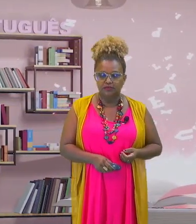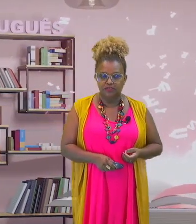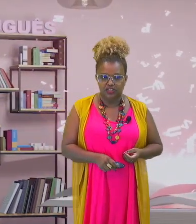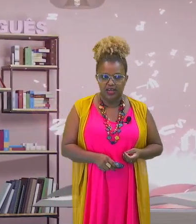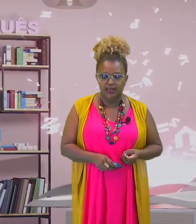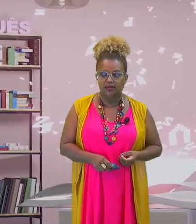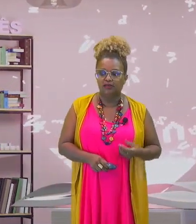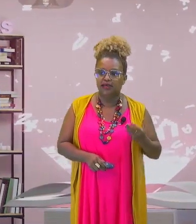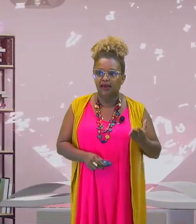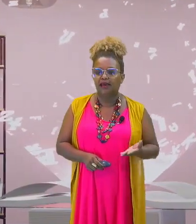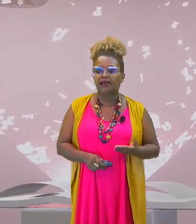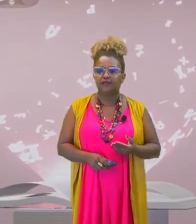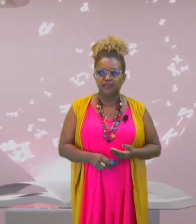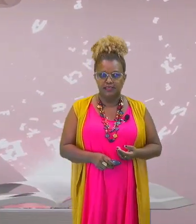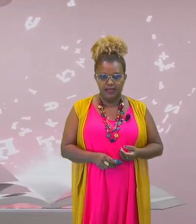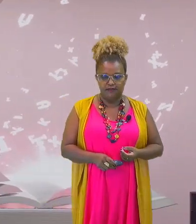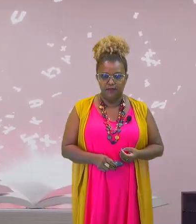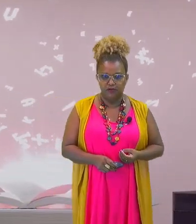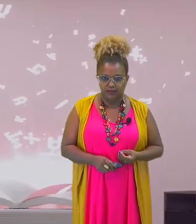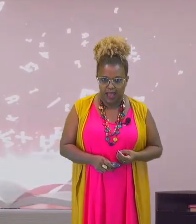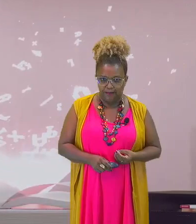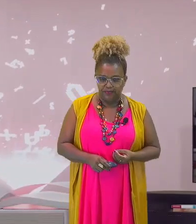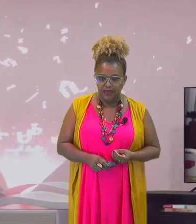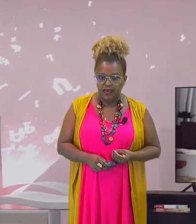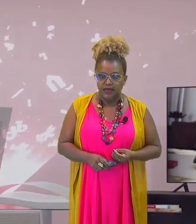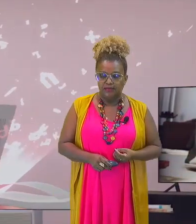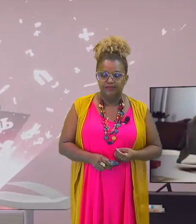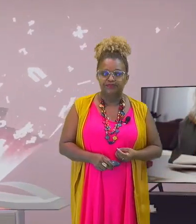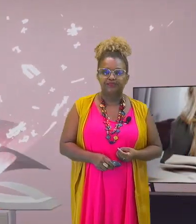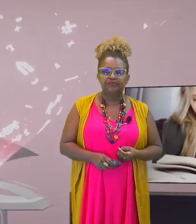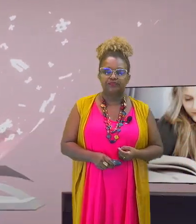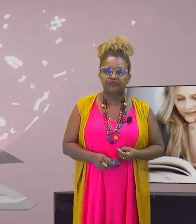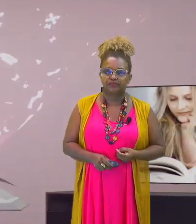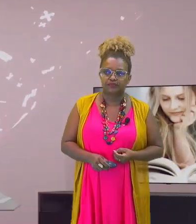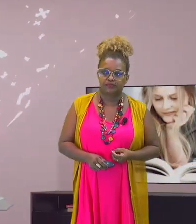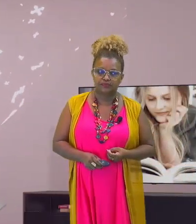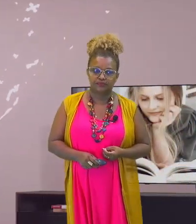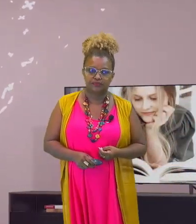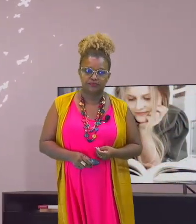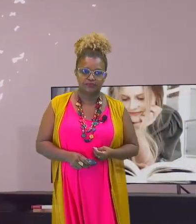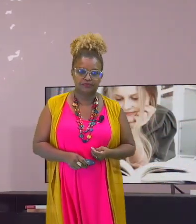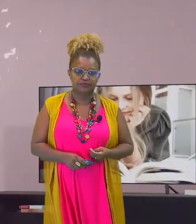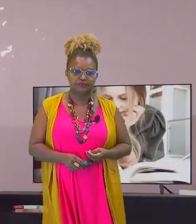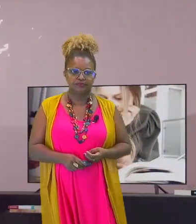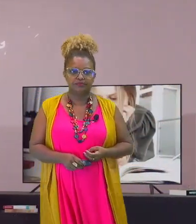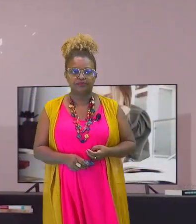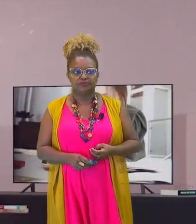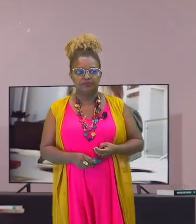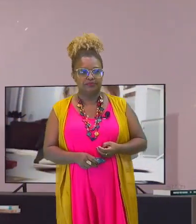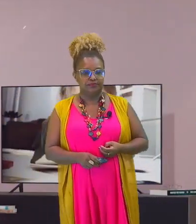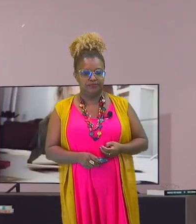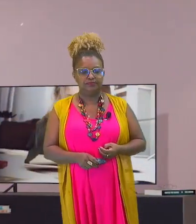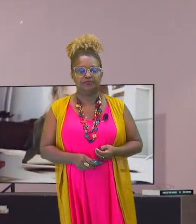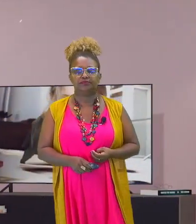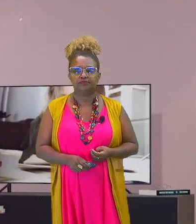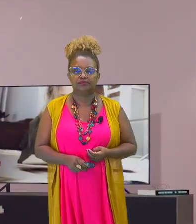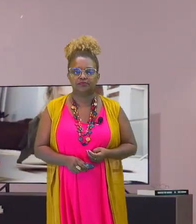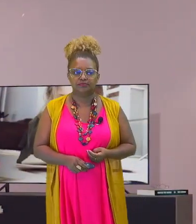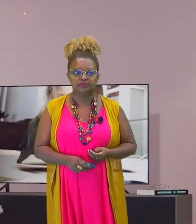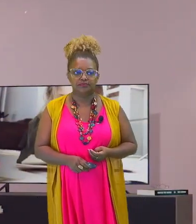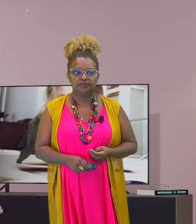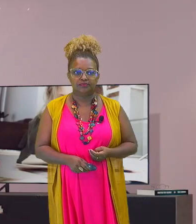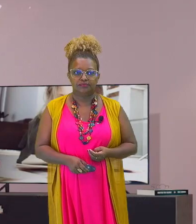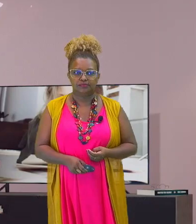trabalhando gênero que é que você vai montar vamos lá então olha só o que que você vai fazer após essas